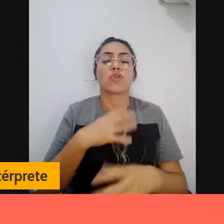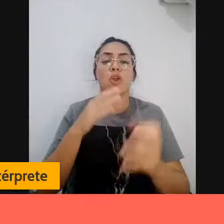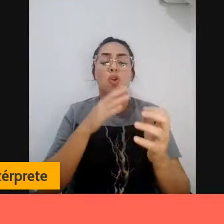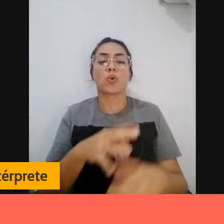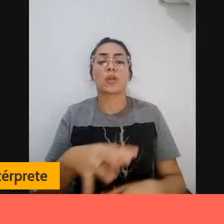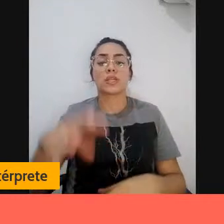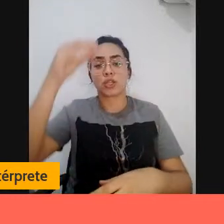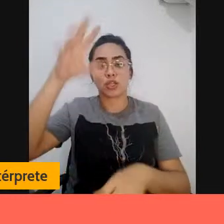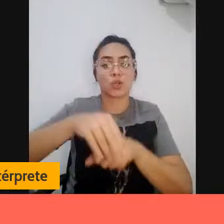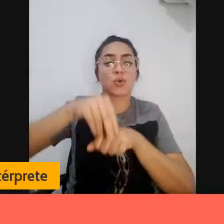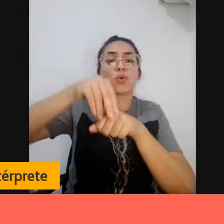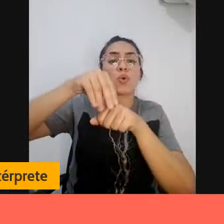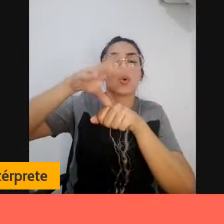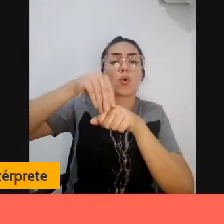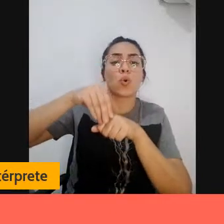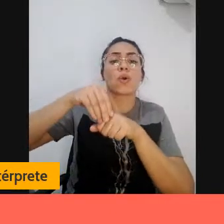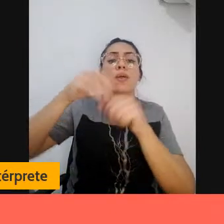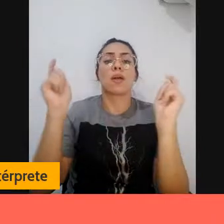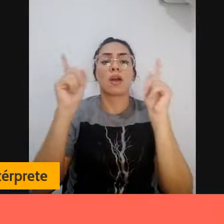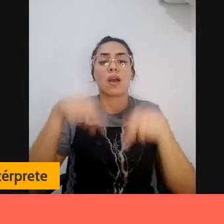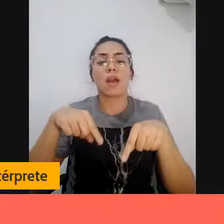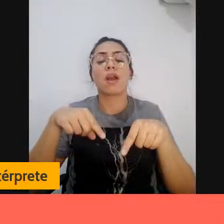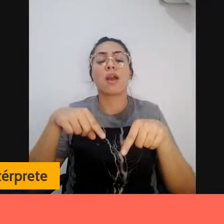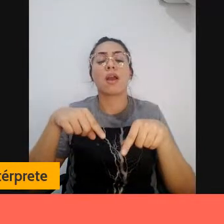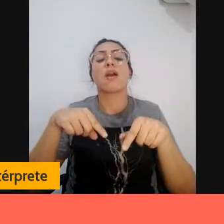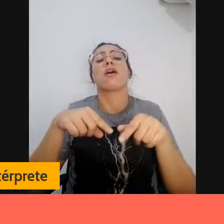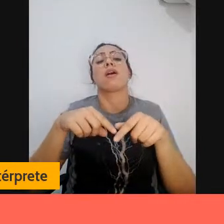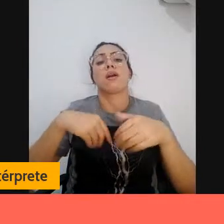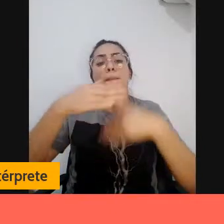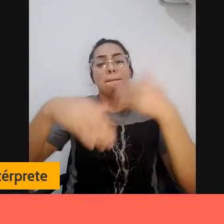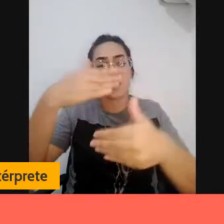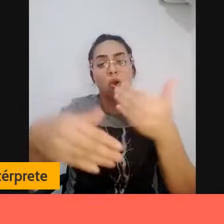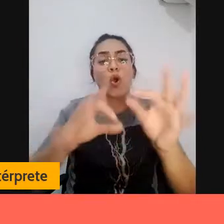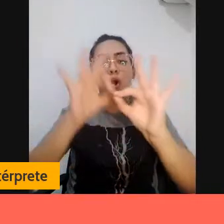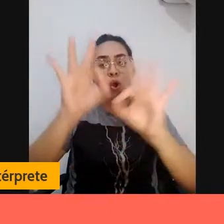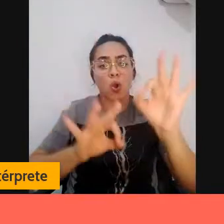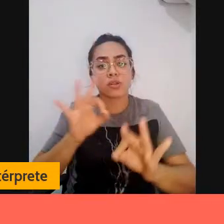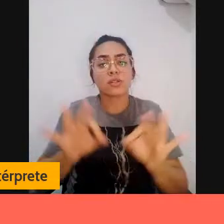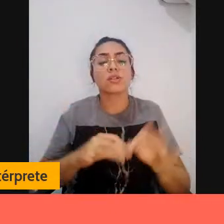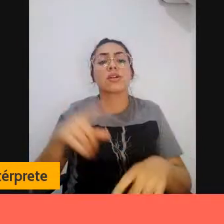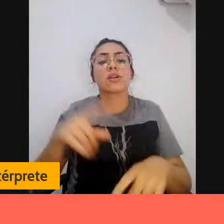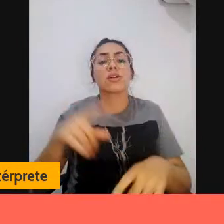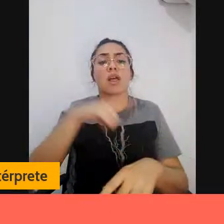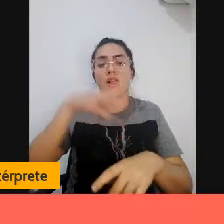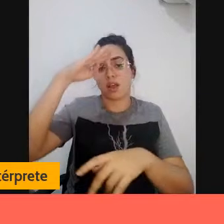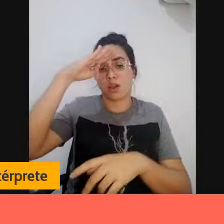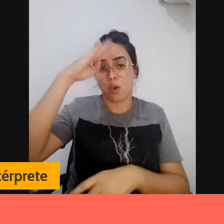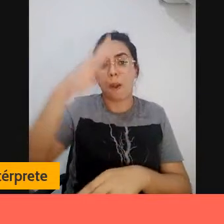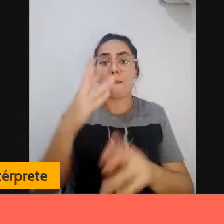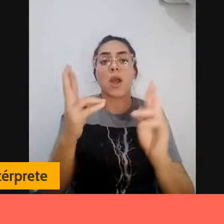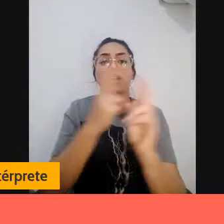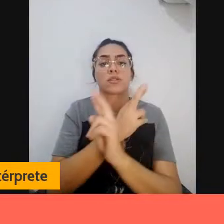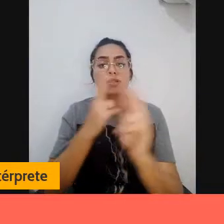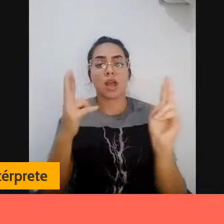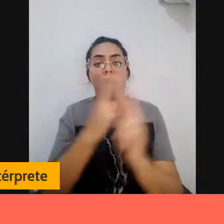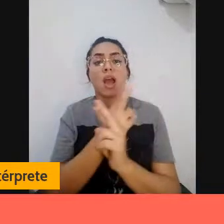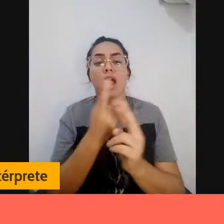conhecimento foi e é produzido toma como premissa essa relação